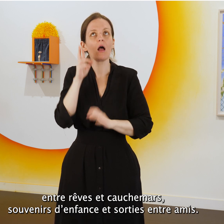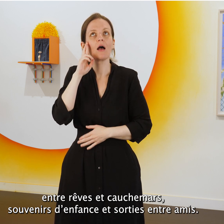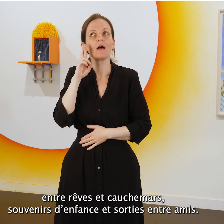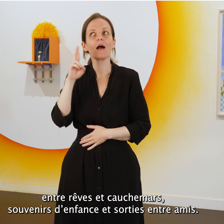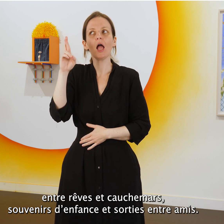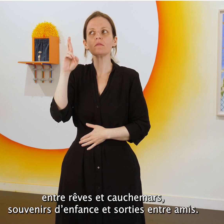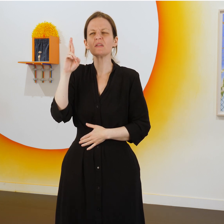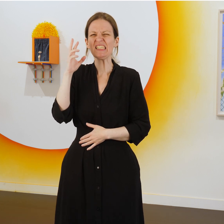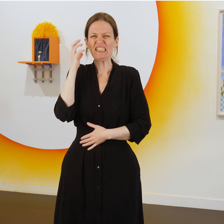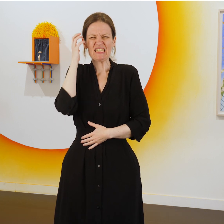sorties entre amis.